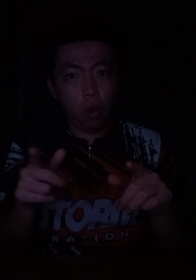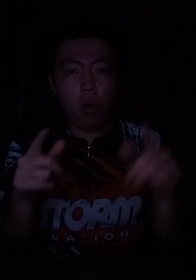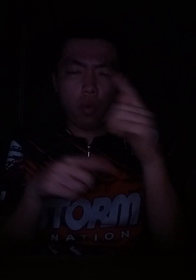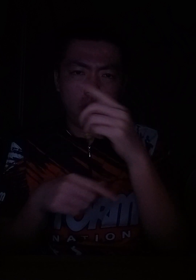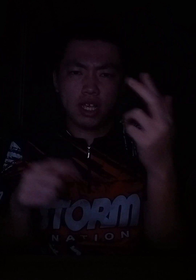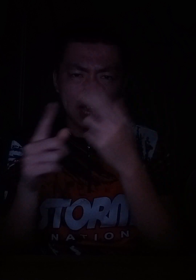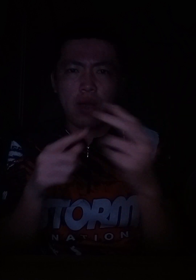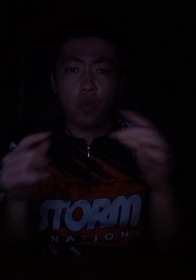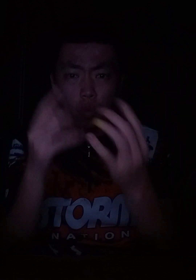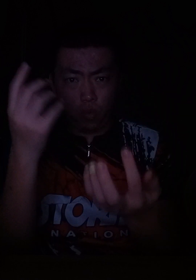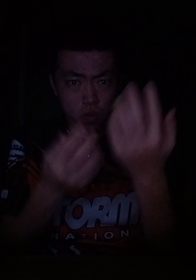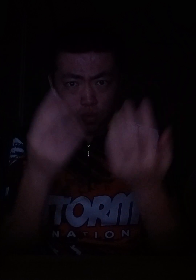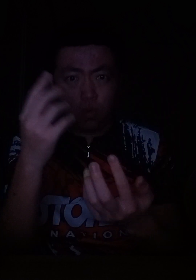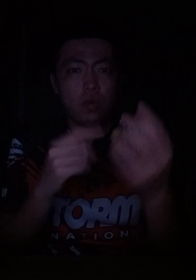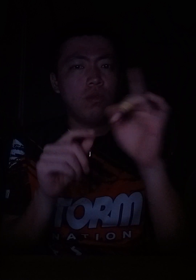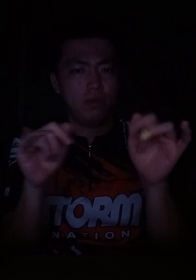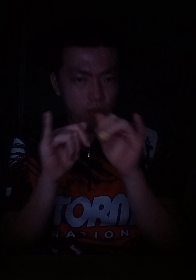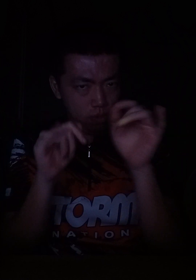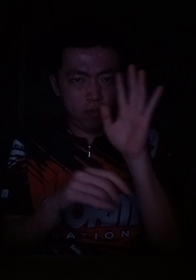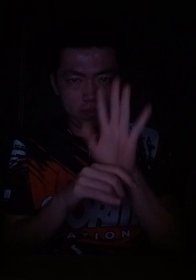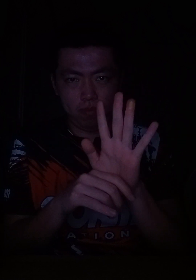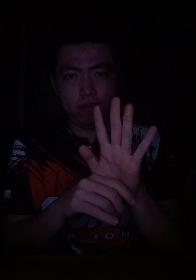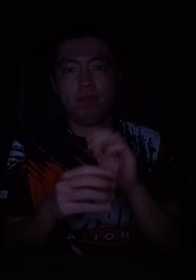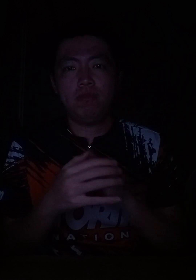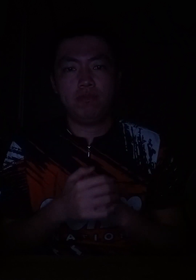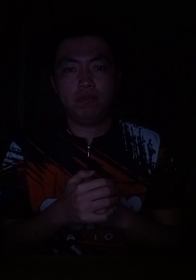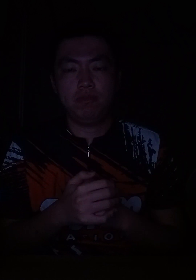목격자 진술 등을 토대로 정확한 화재 원인을 조사할 예정입니다. SBS 김상